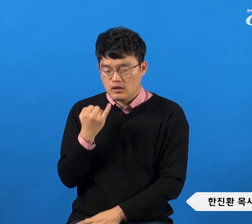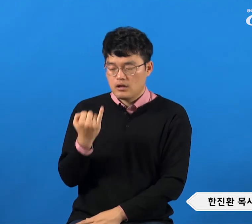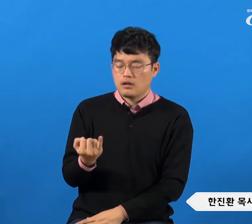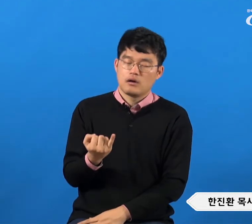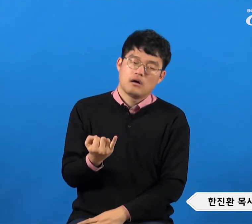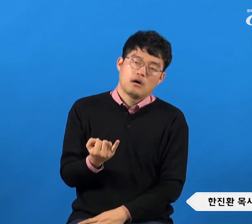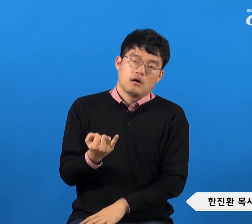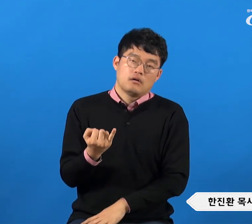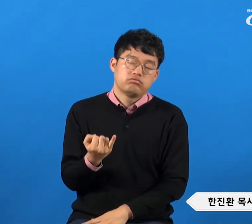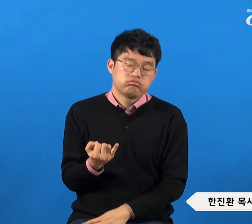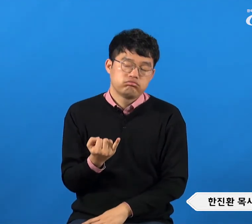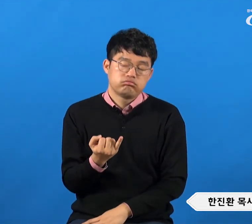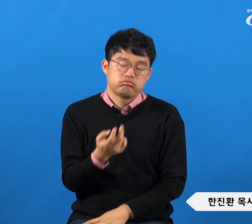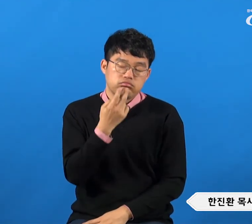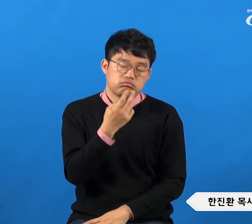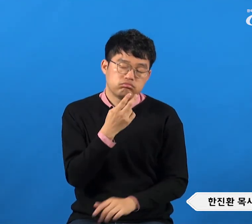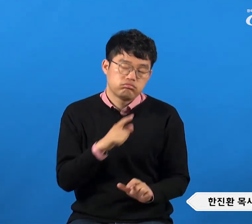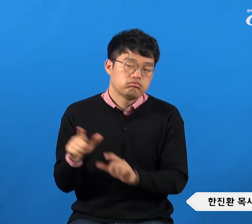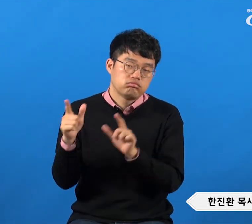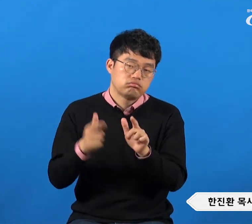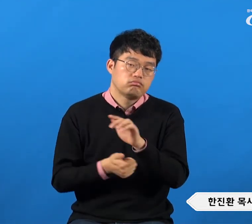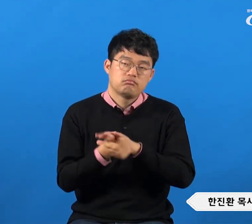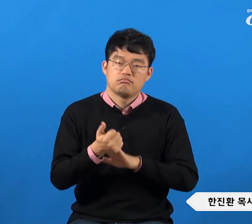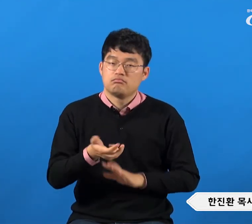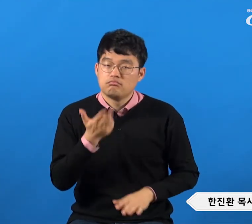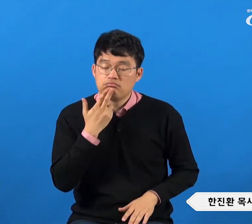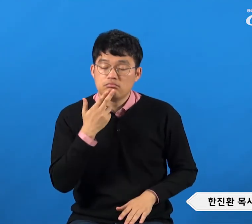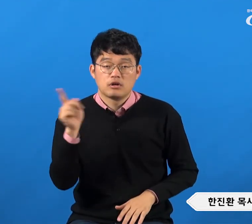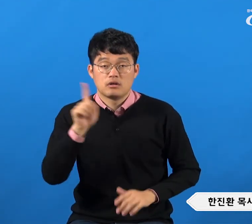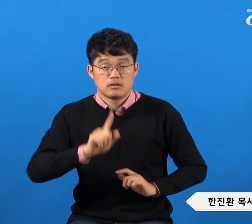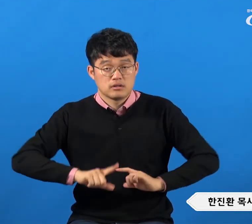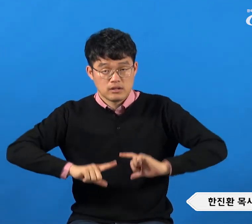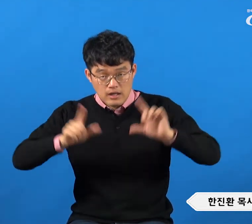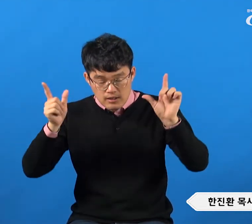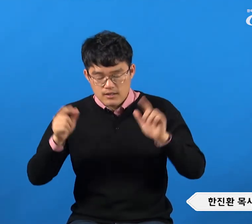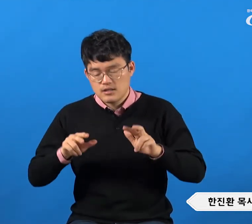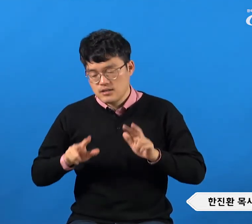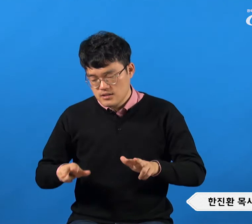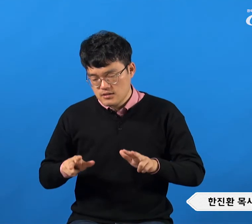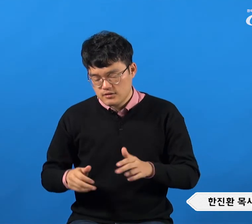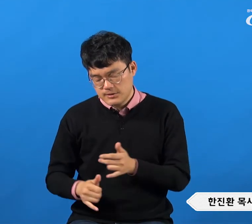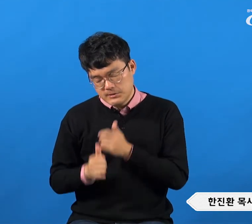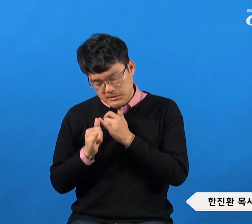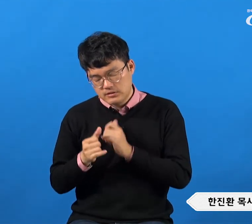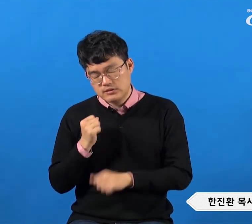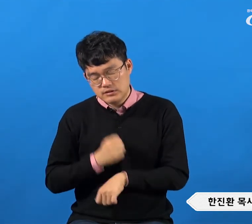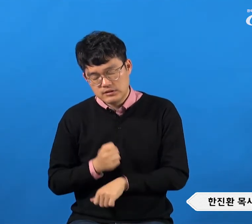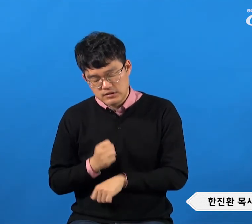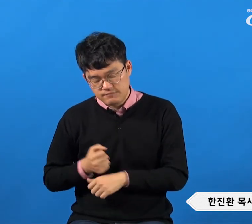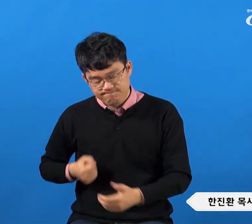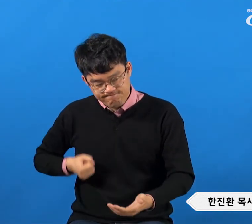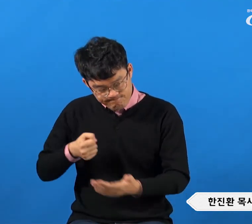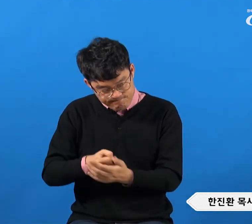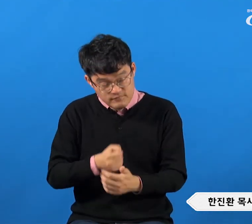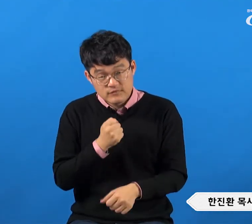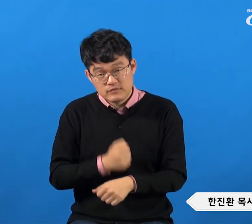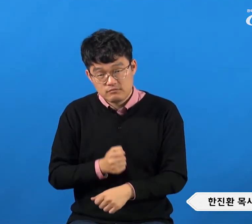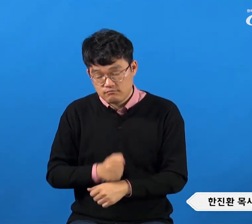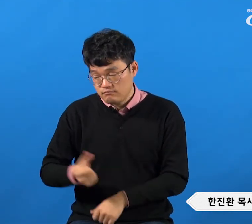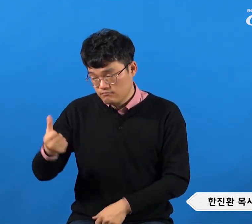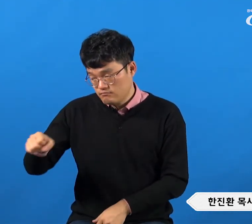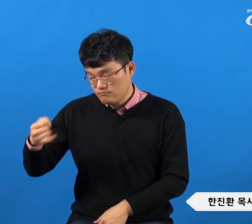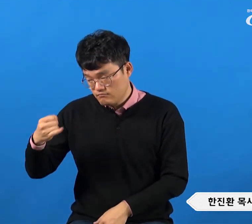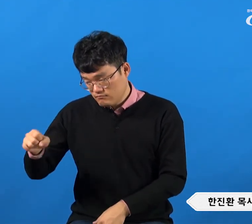살고 싶은 마음이 없습니다. 어느 날 결심을 하고는 깨끗하게 죽자. 그래서